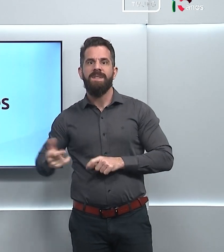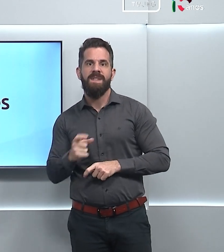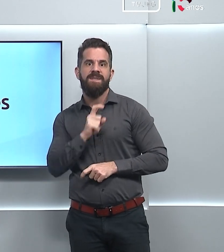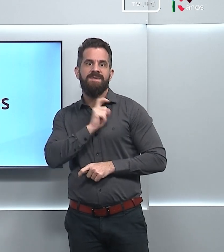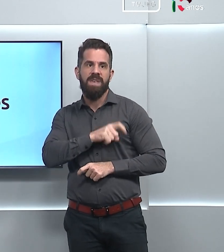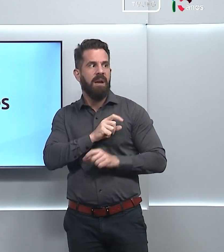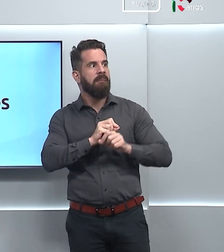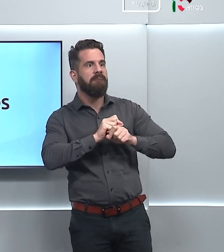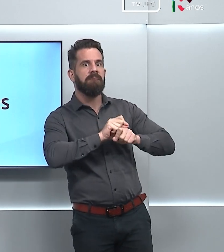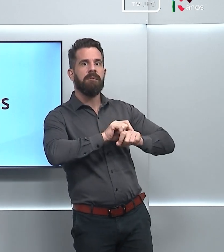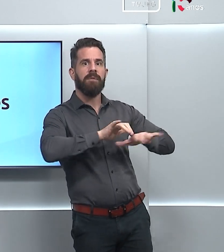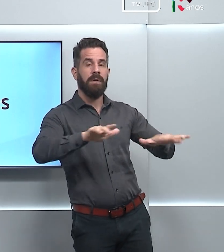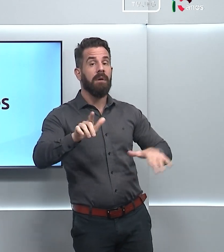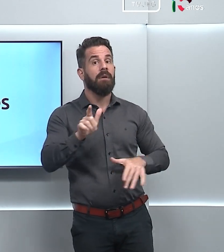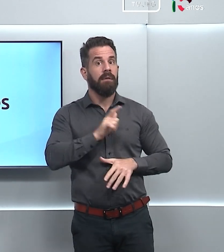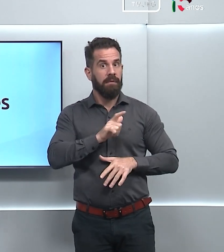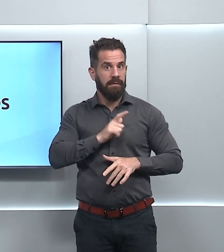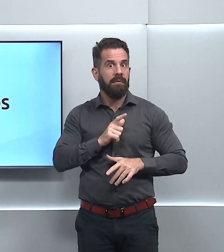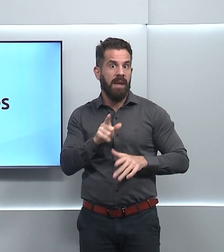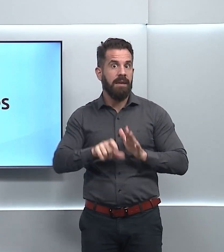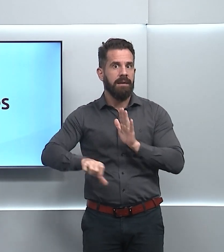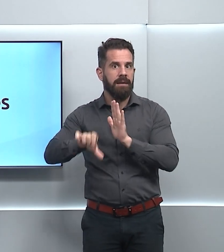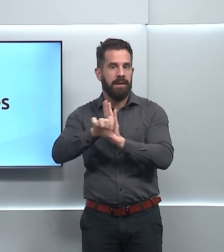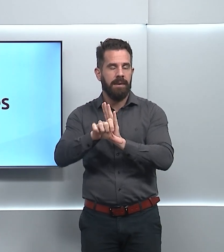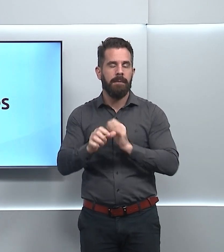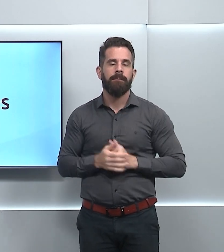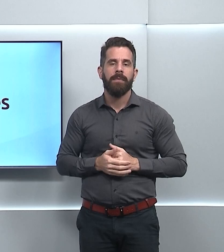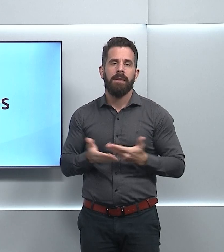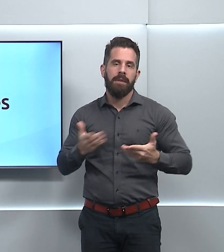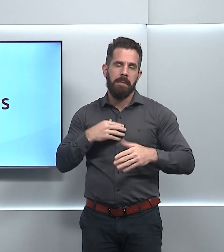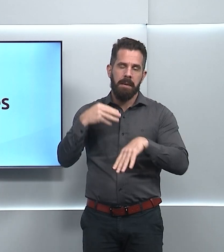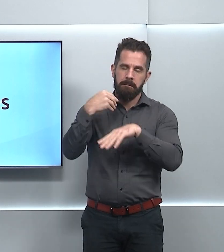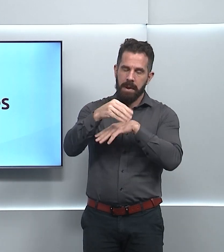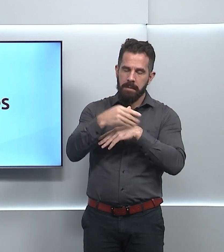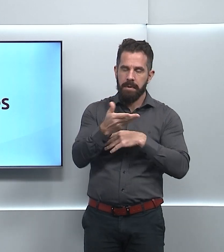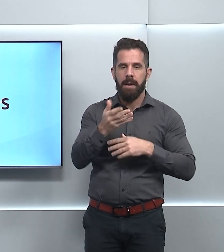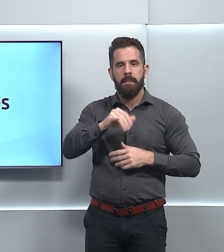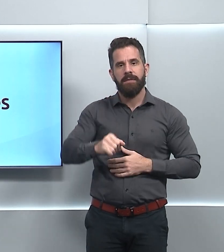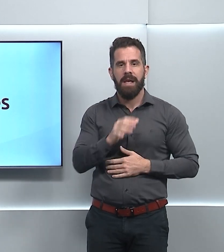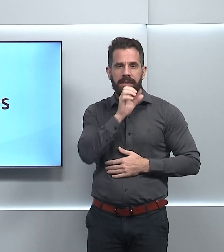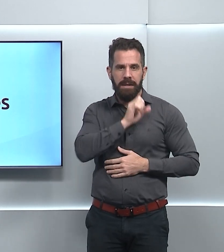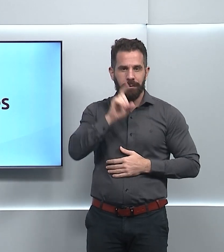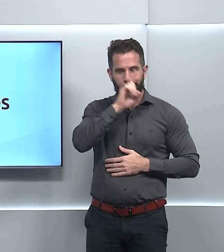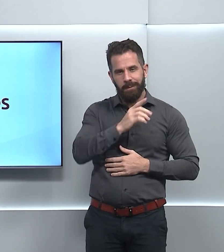sabendo mais sobre o crime de skirting daqui a pouco e também sobre dicas para o seu final de semana.